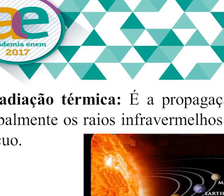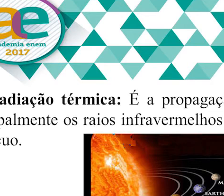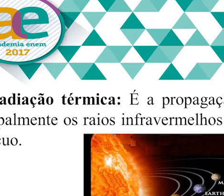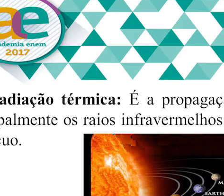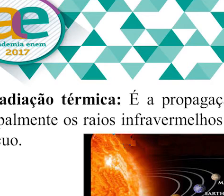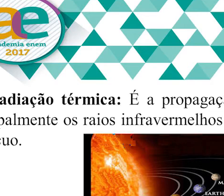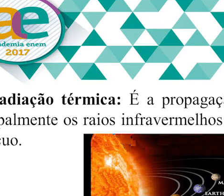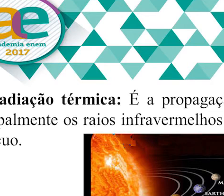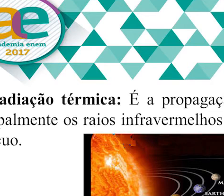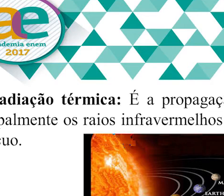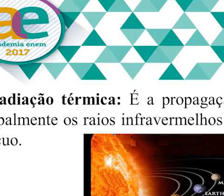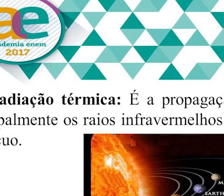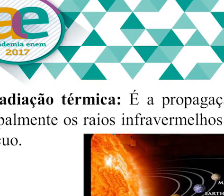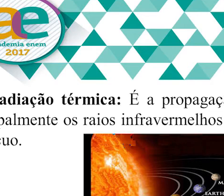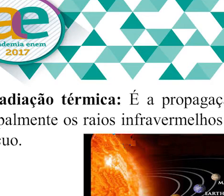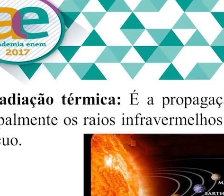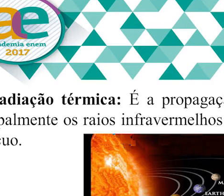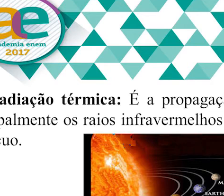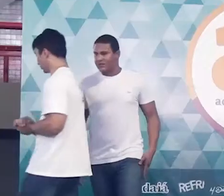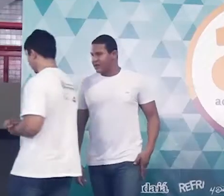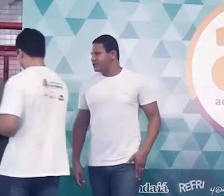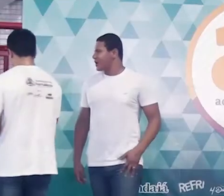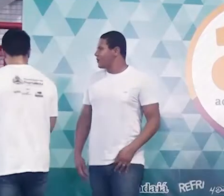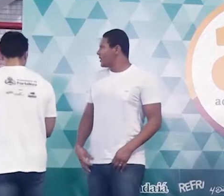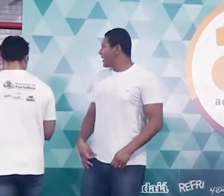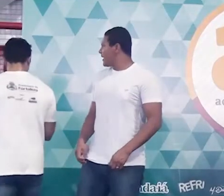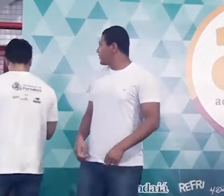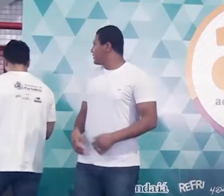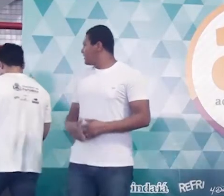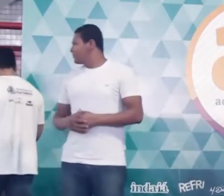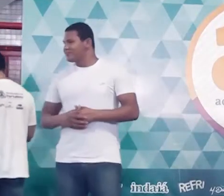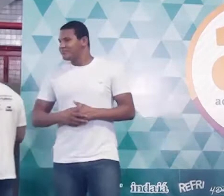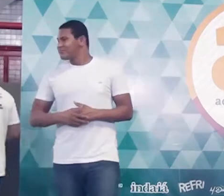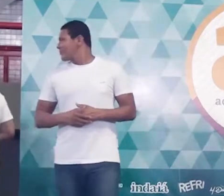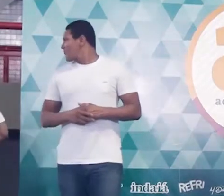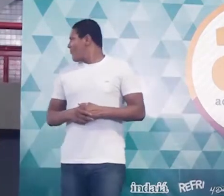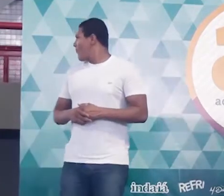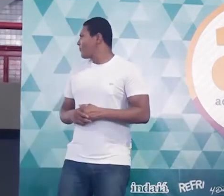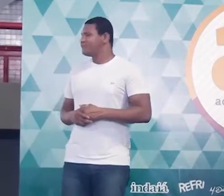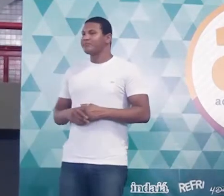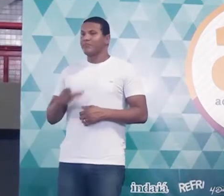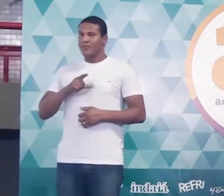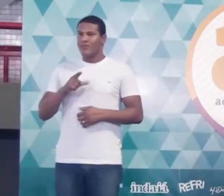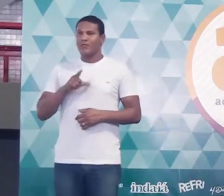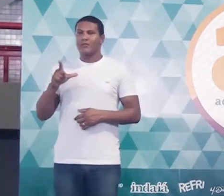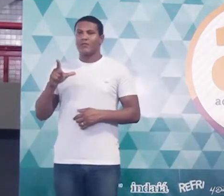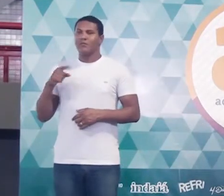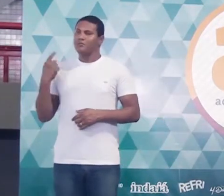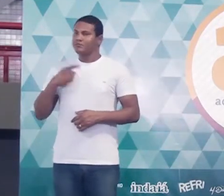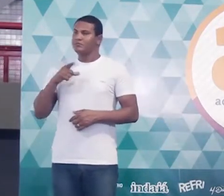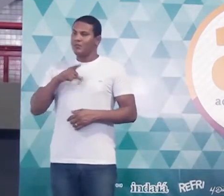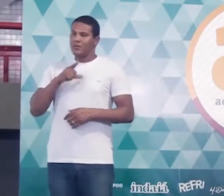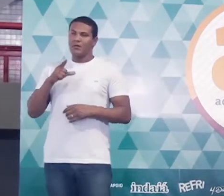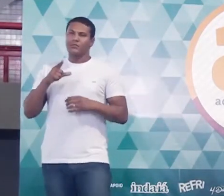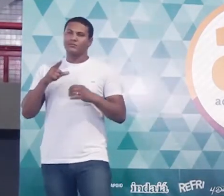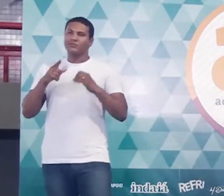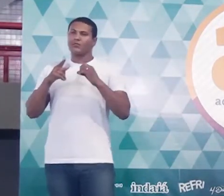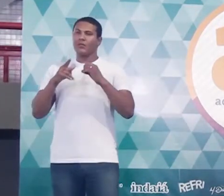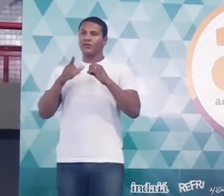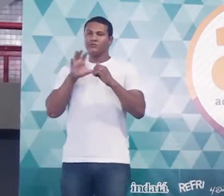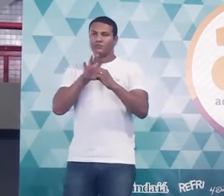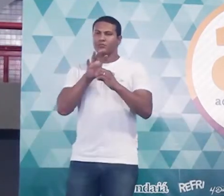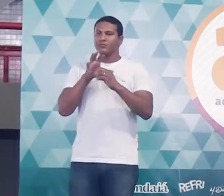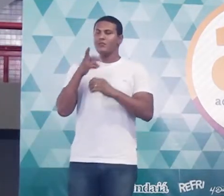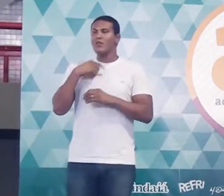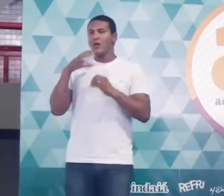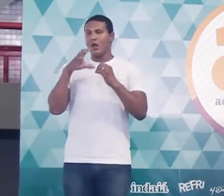eles emitem radiação, certo? Nós possuímos temperatura, nós emitimos radiação, até porque a radiação é uma